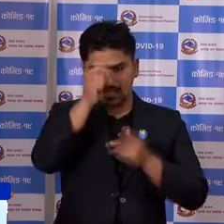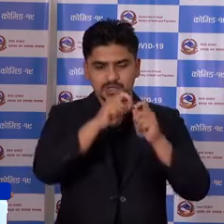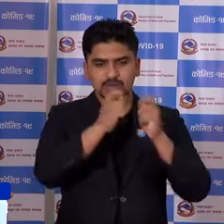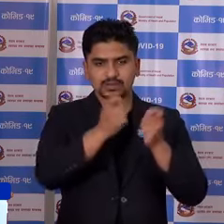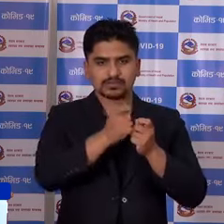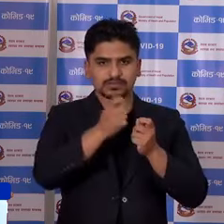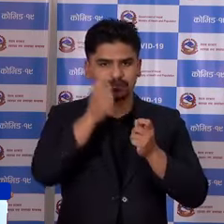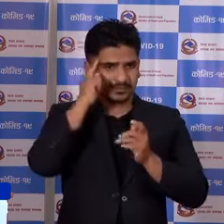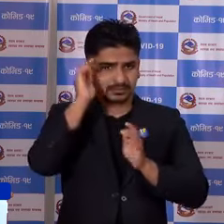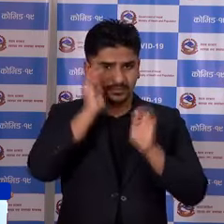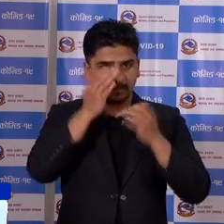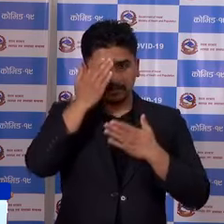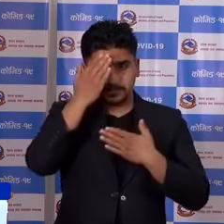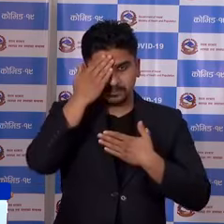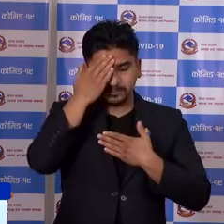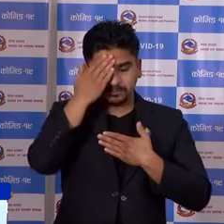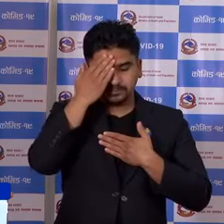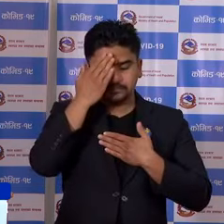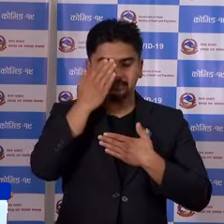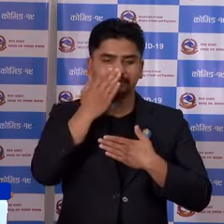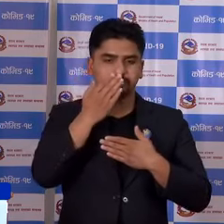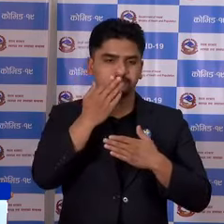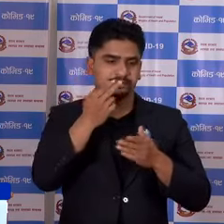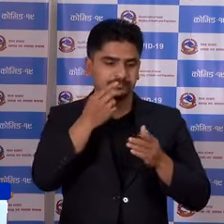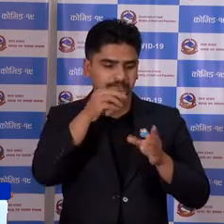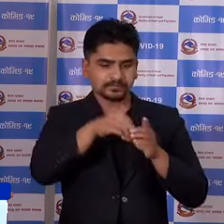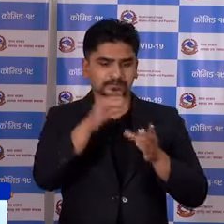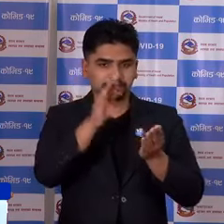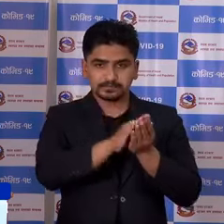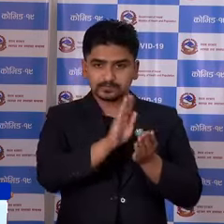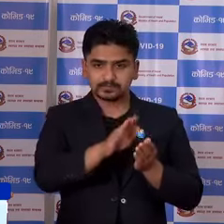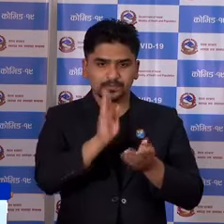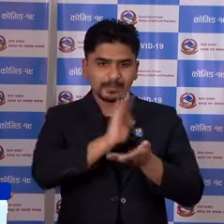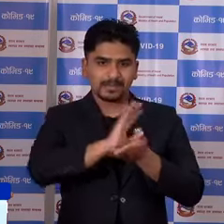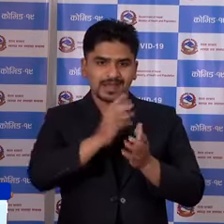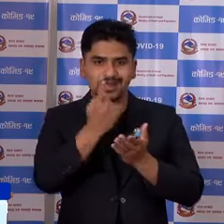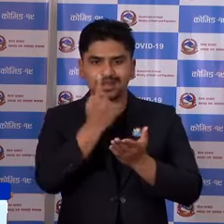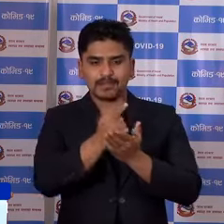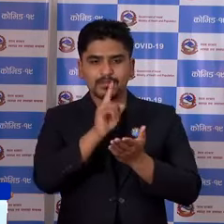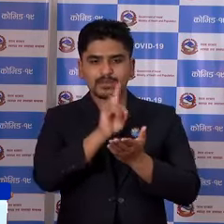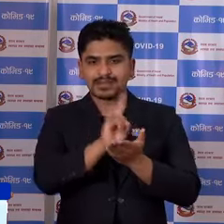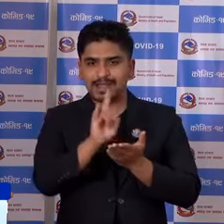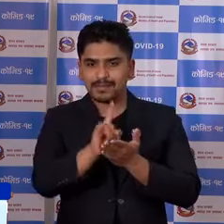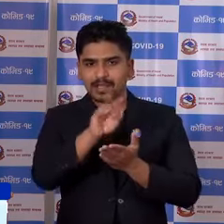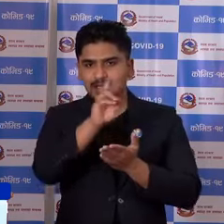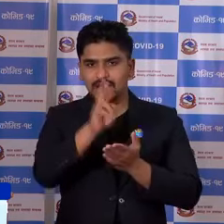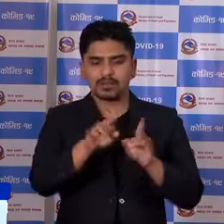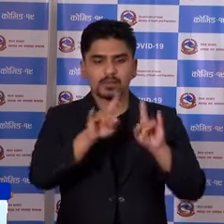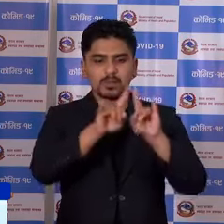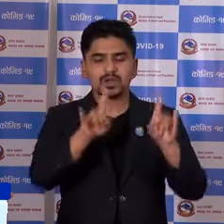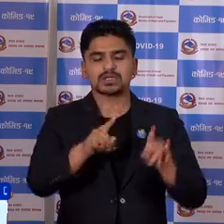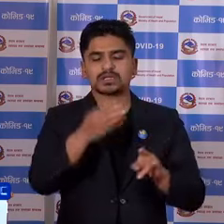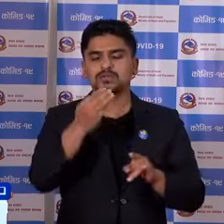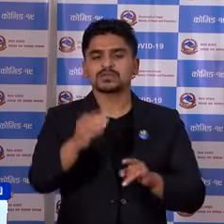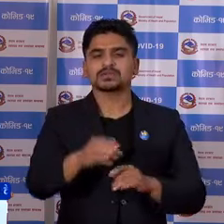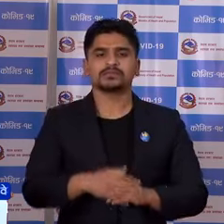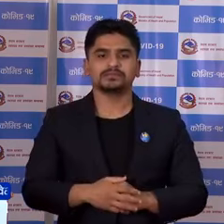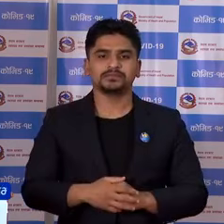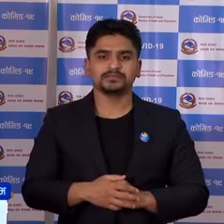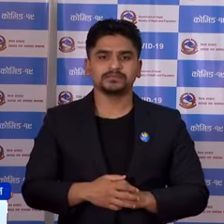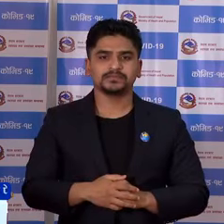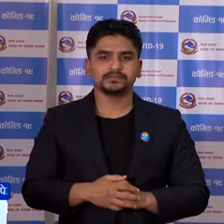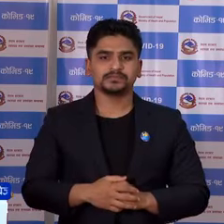यानि कि सम्भावित सङ्क्रमितको जोनमा पाएका छौँ। उहाँहरू विराटनगर, काठमाडौँ, झापा र पर्साका हुनुहुन्छ।